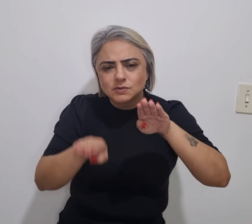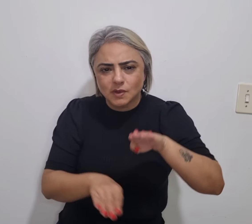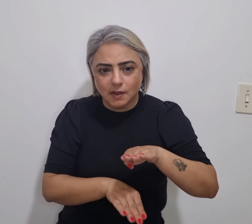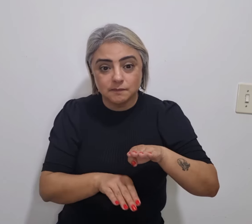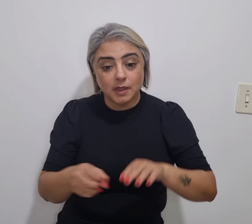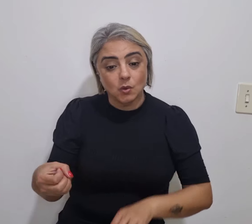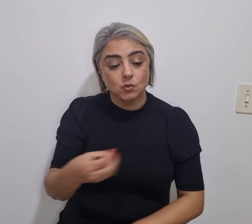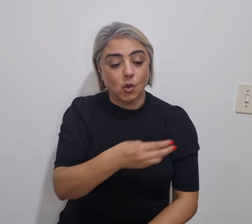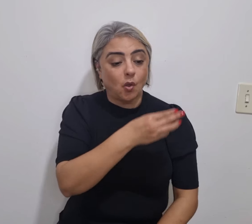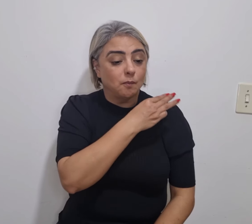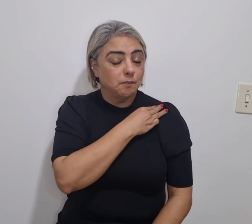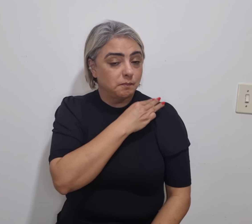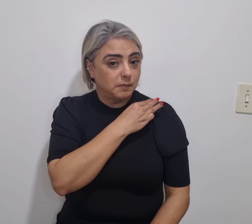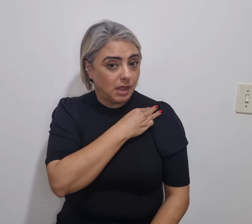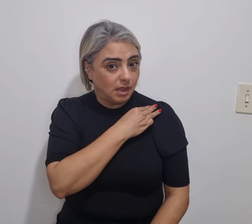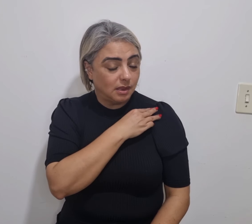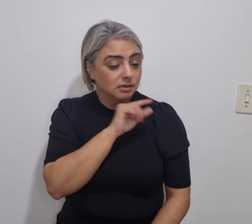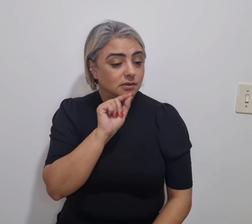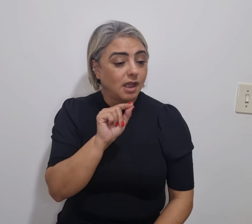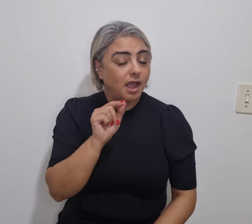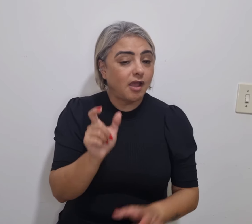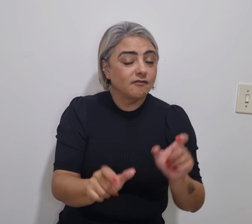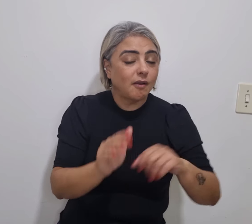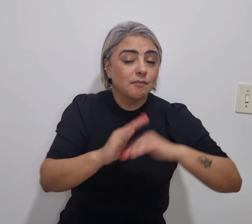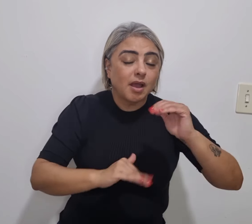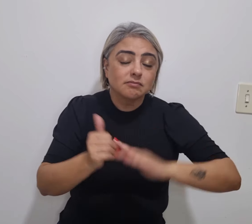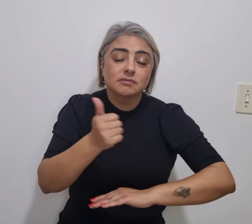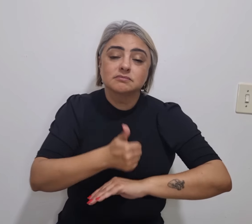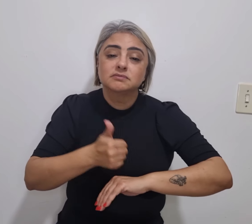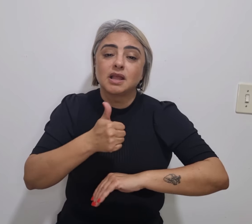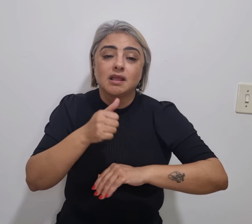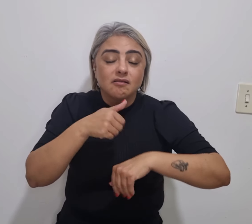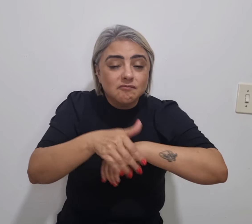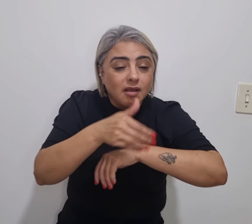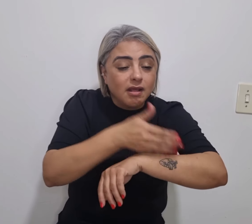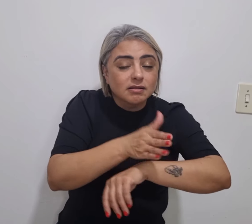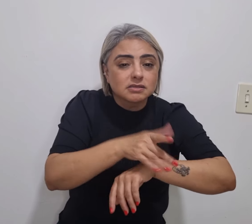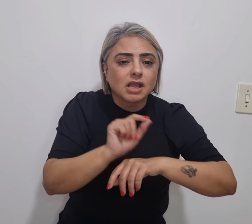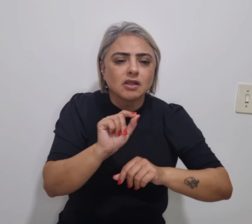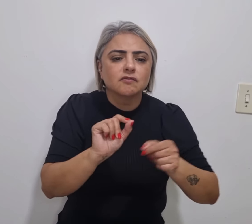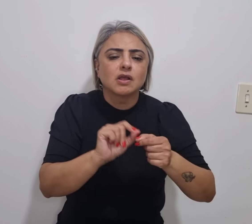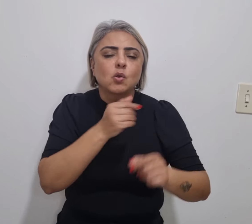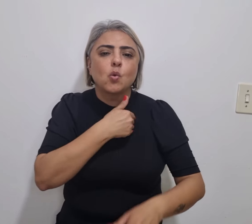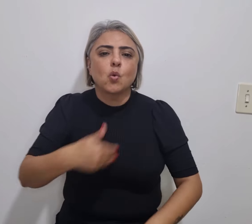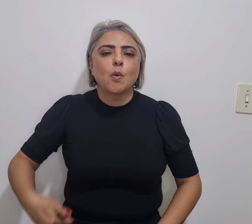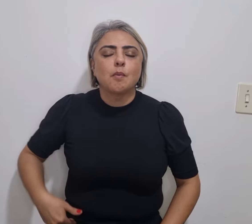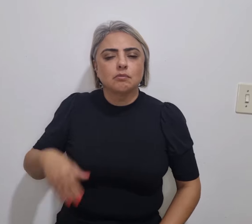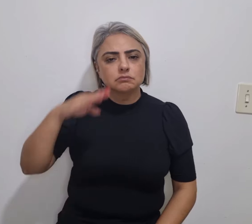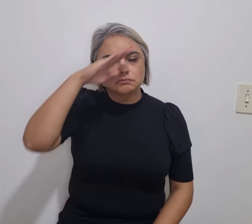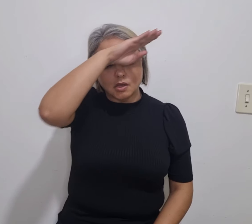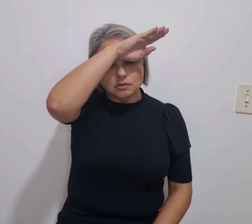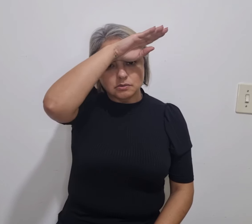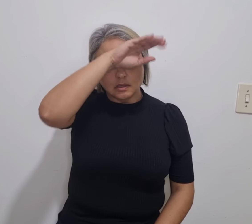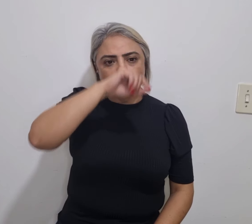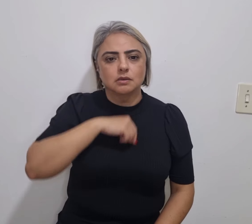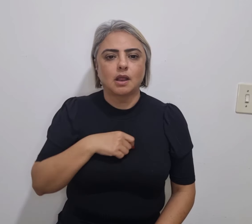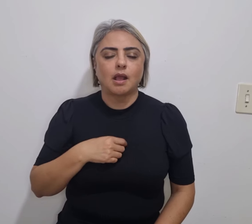novo ensino médio é uma forma prática de executar o que o governo Bolsonaro, na voz de seu